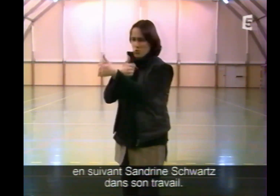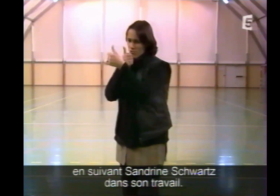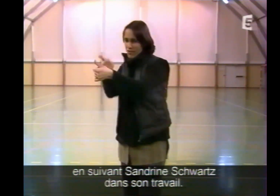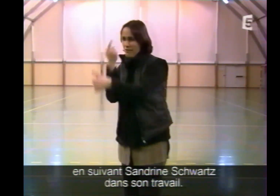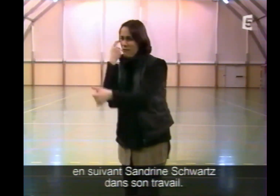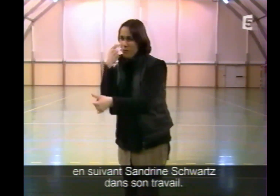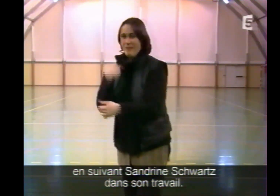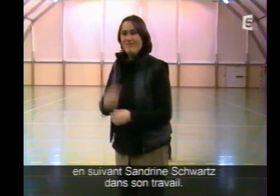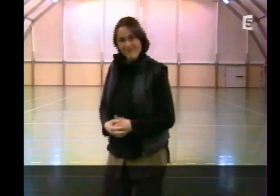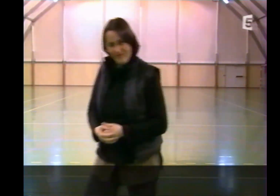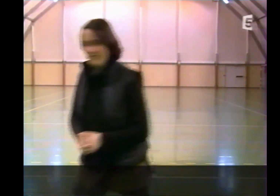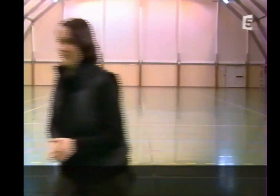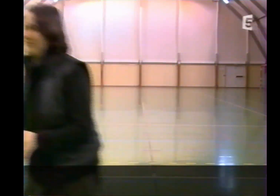travail.